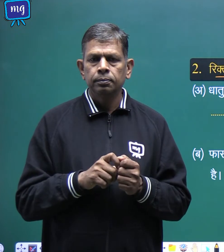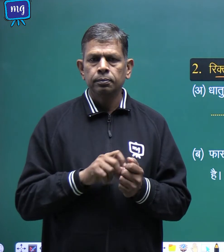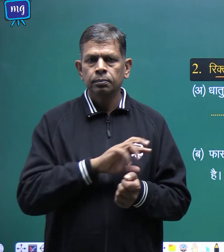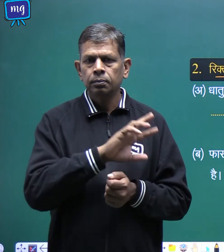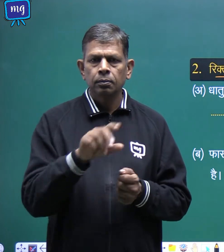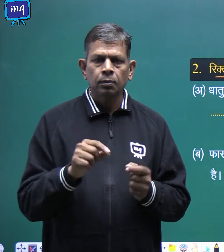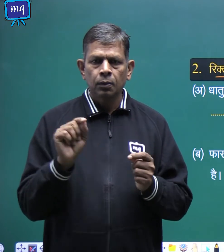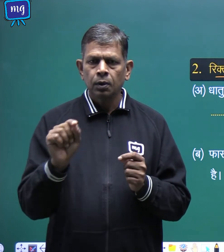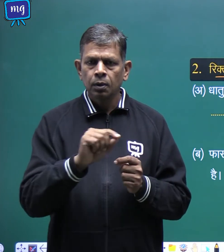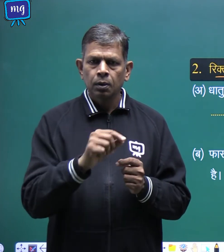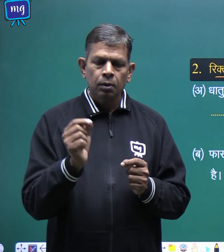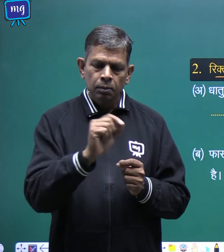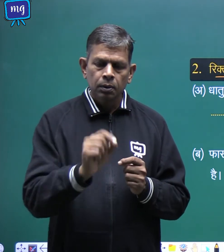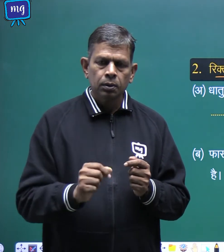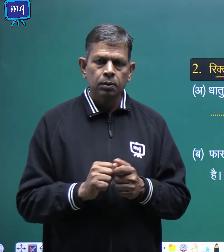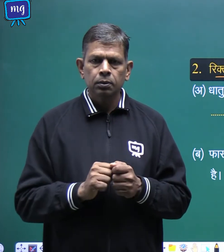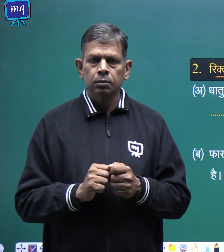रिक्त स्थान भरेंगे।